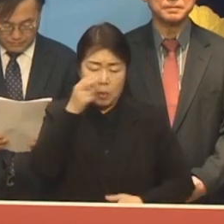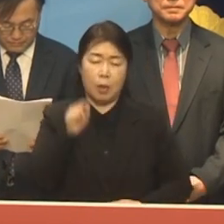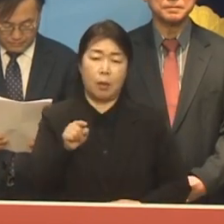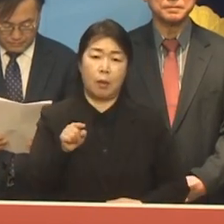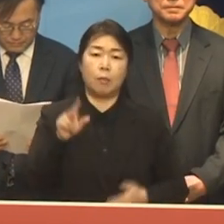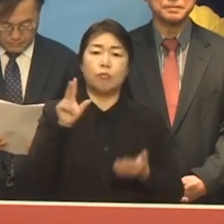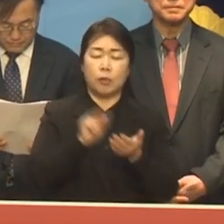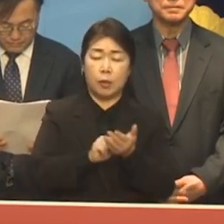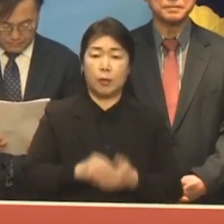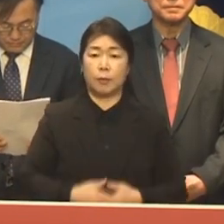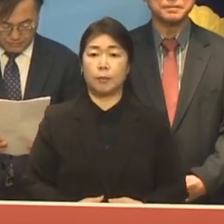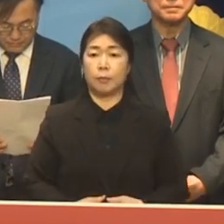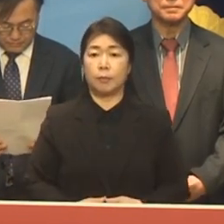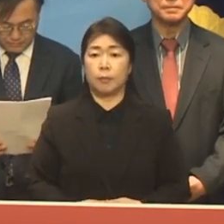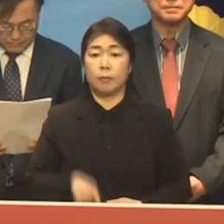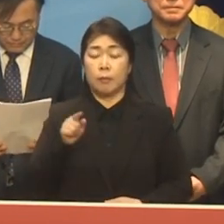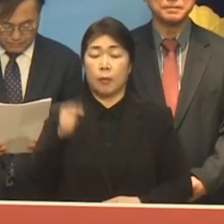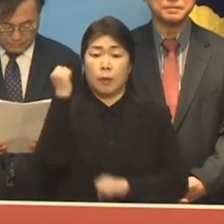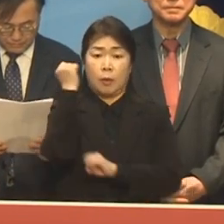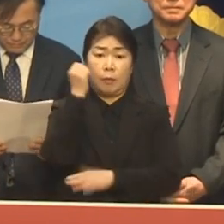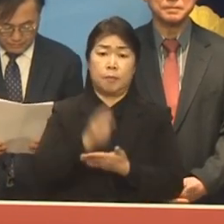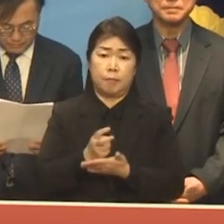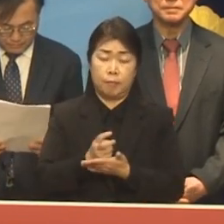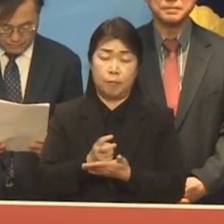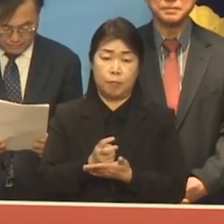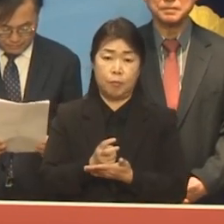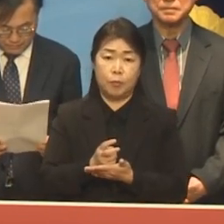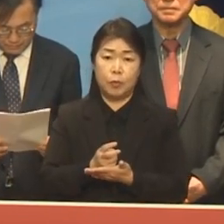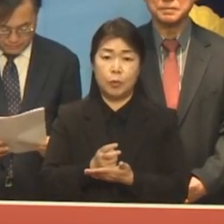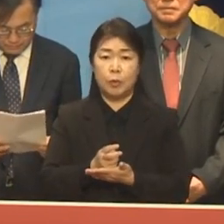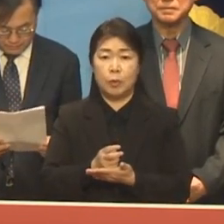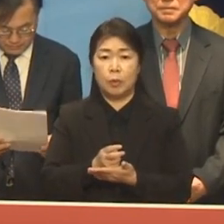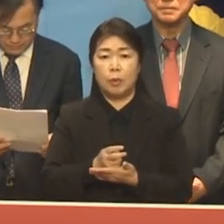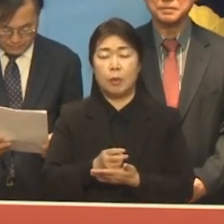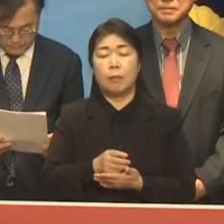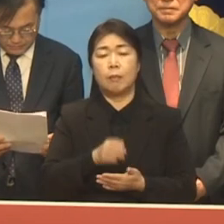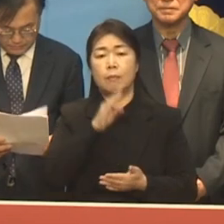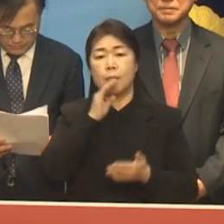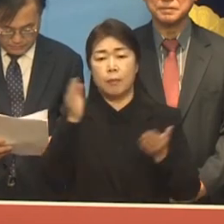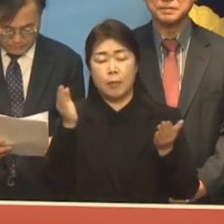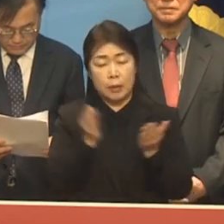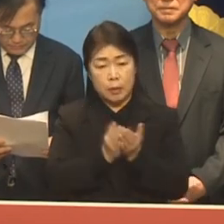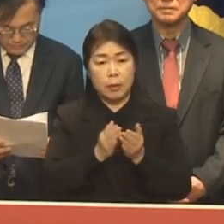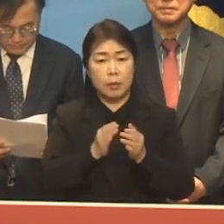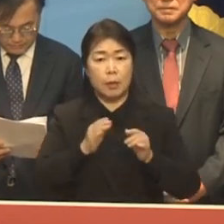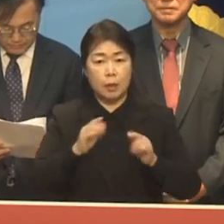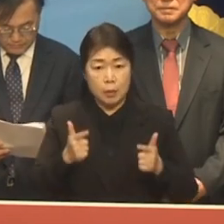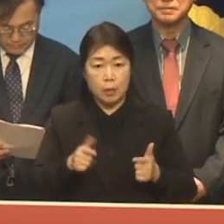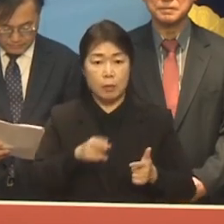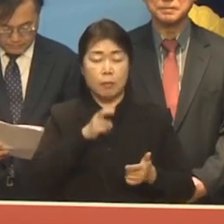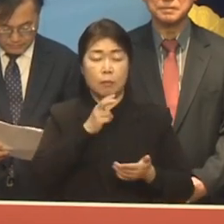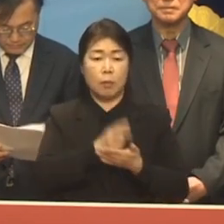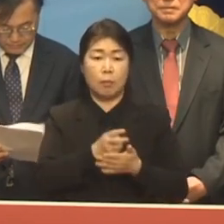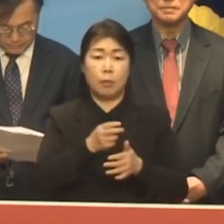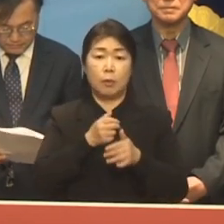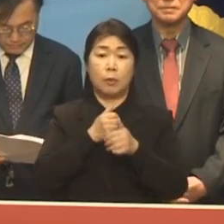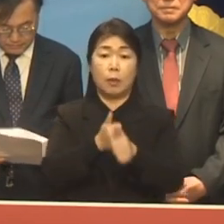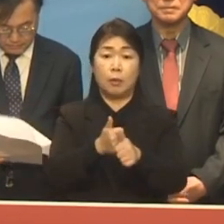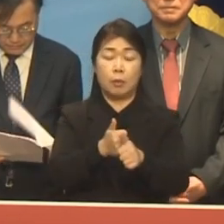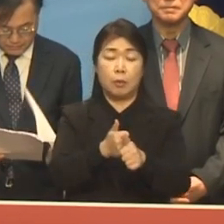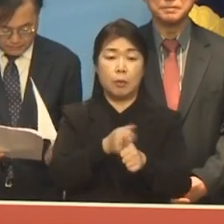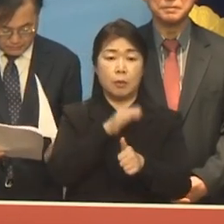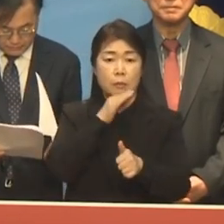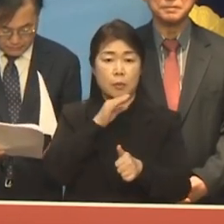발생하는 위험이 얼마나 끔찍한지 국민이 알아야 하고 또한 부도덕한